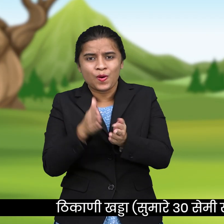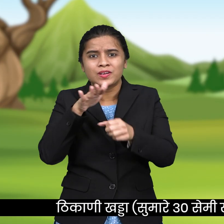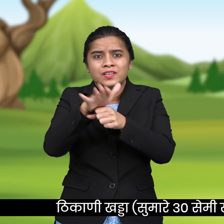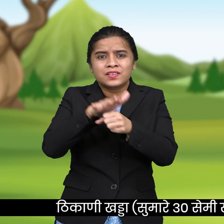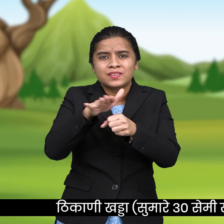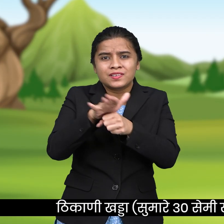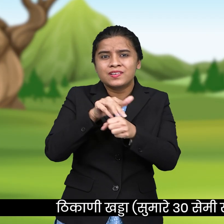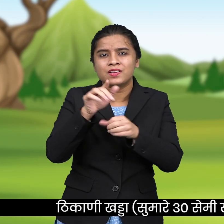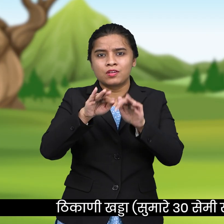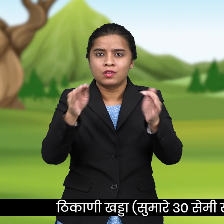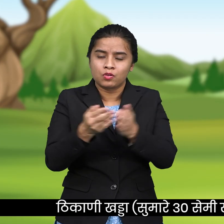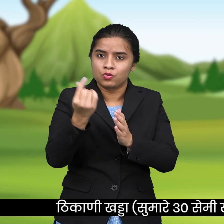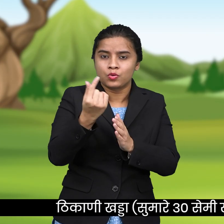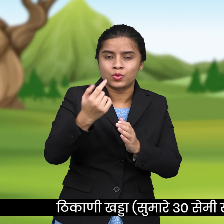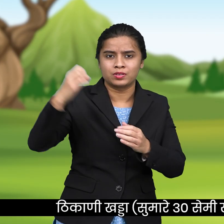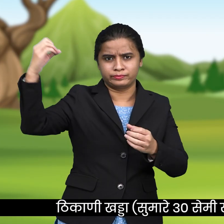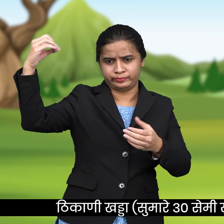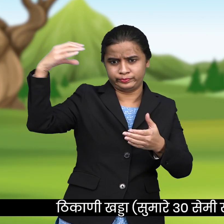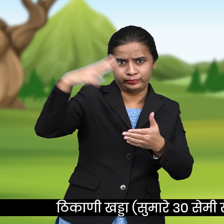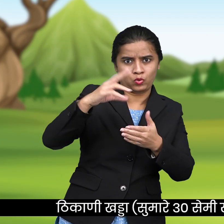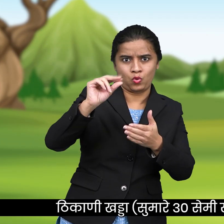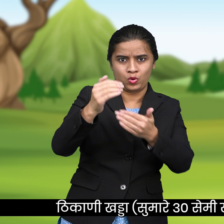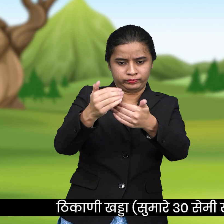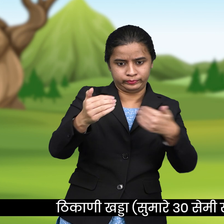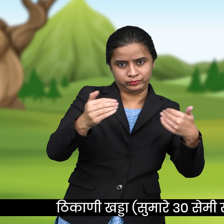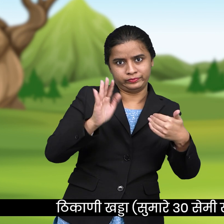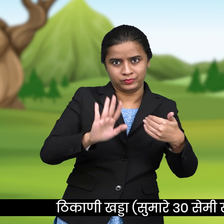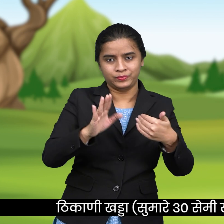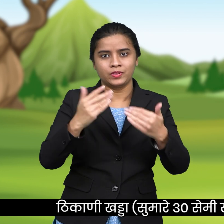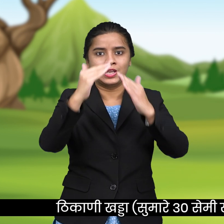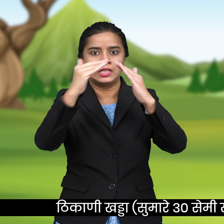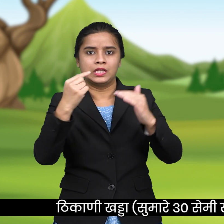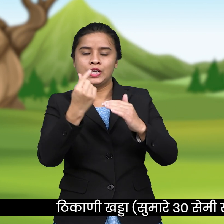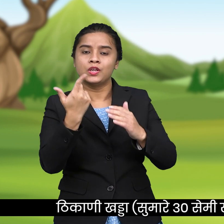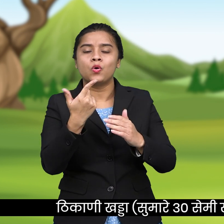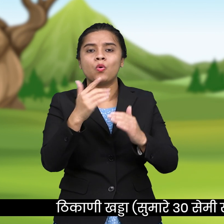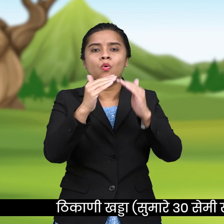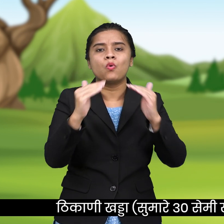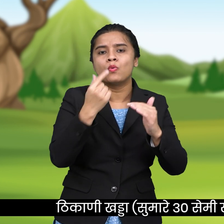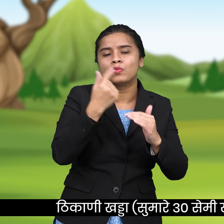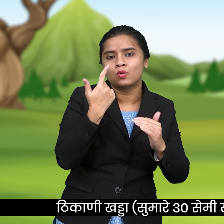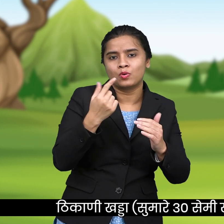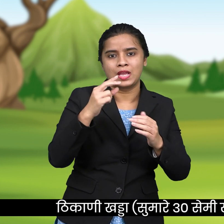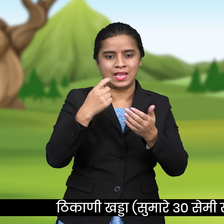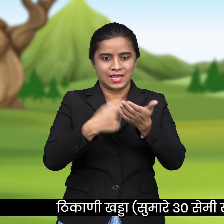ठिकाणी खड्डा सुमारे 30 सेंटीमीटर खोल खणून घ्या किंवा लाकडी पेटी वापरा.